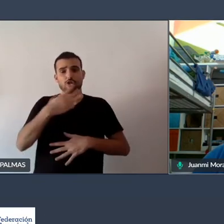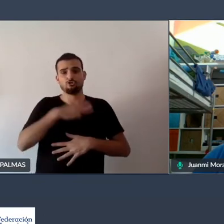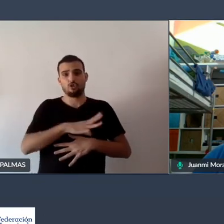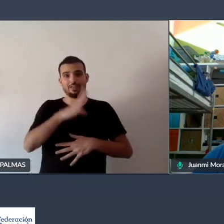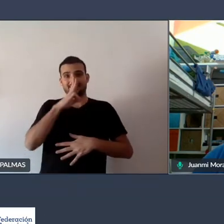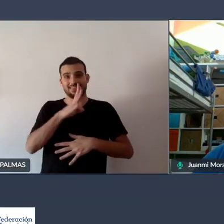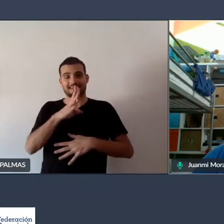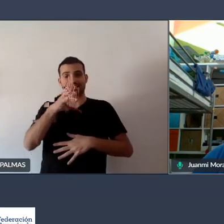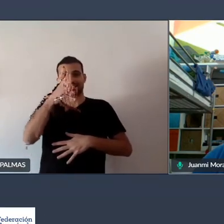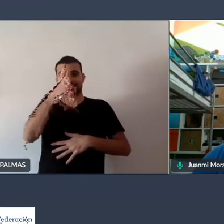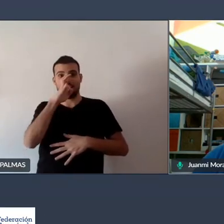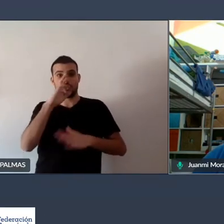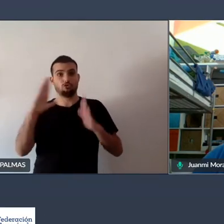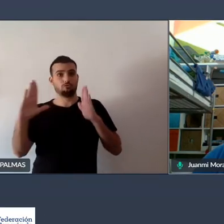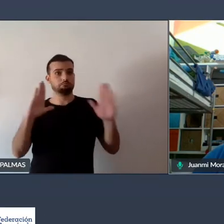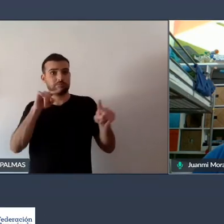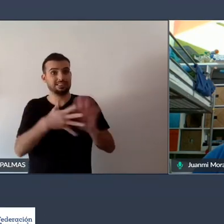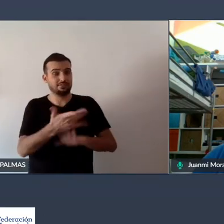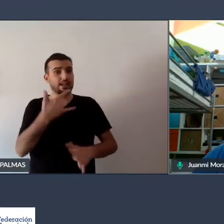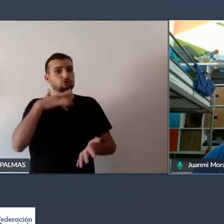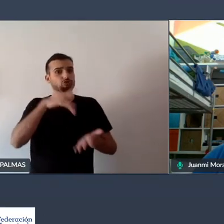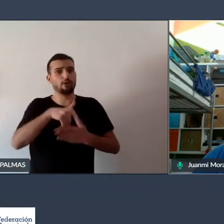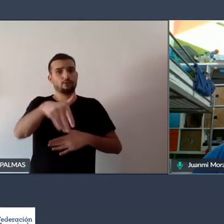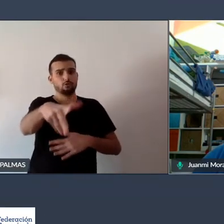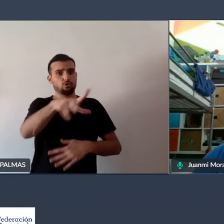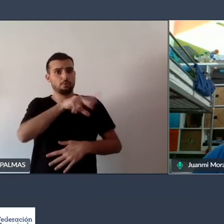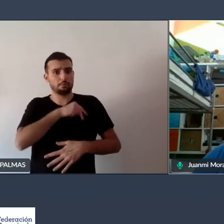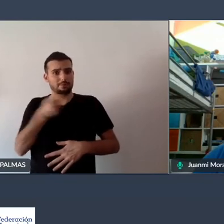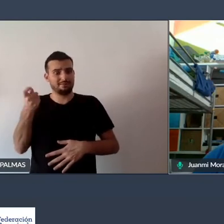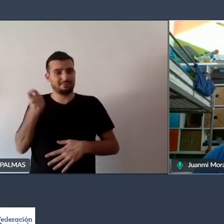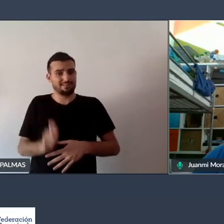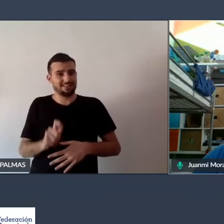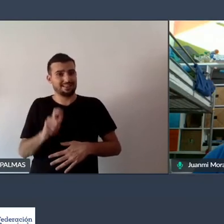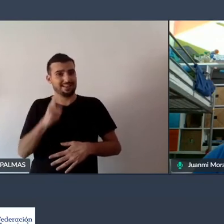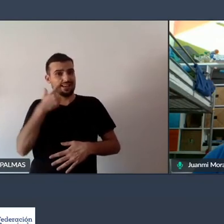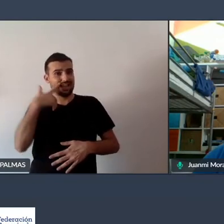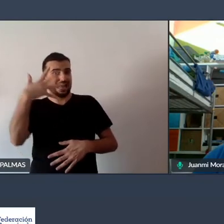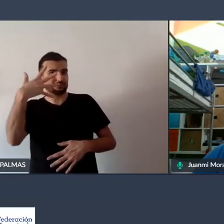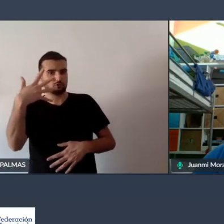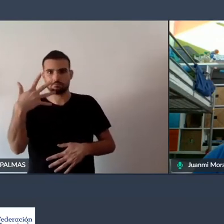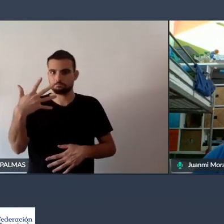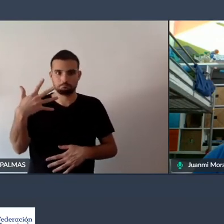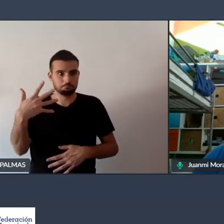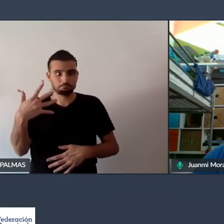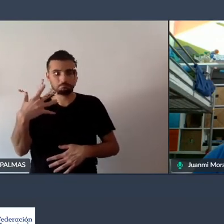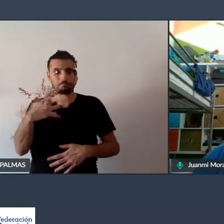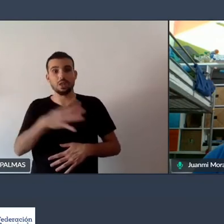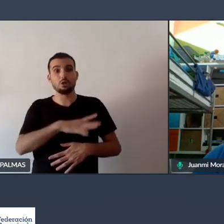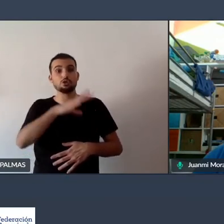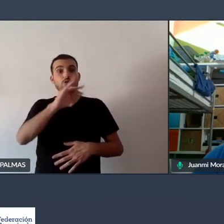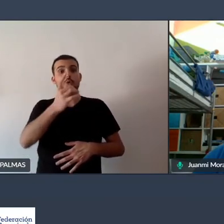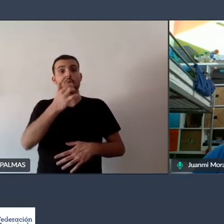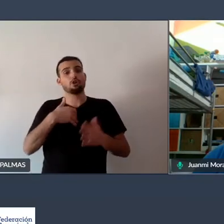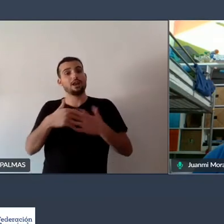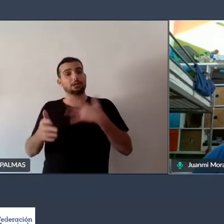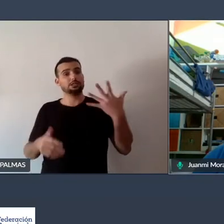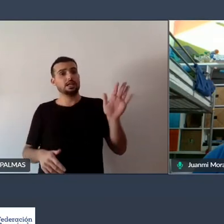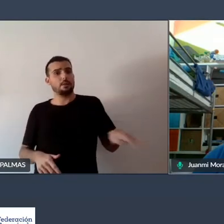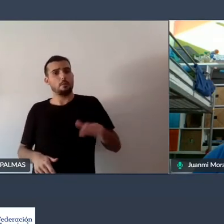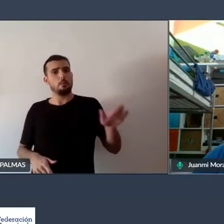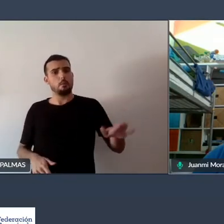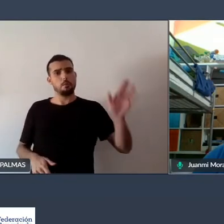pero yo me di cuenta que el jugador que llegó a Juventud, que no era capaz de meter una canasta con la mano izquierda corriendo de lado a lado del